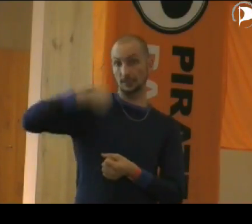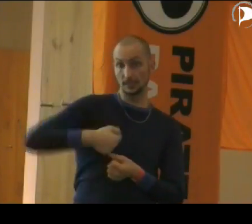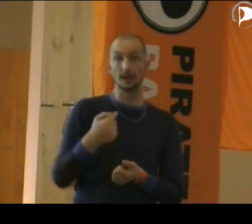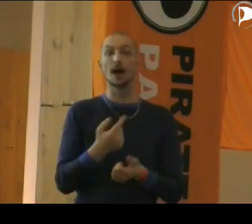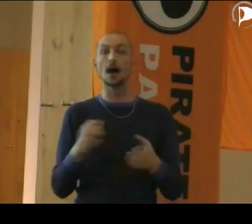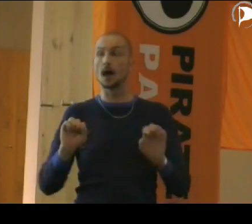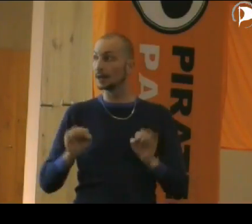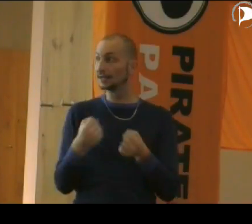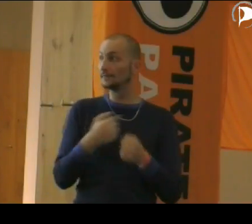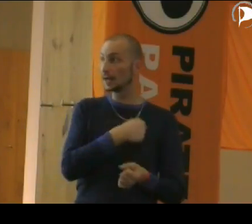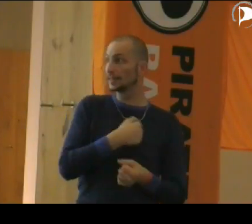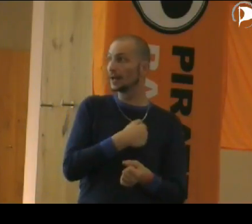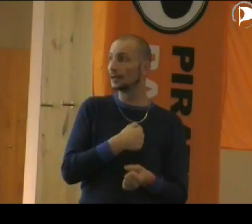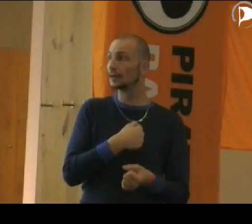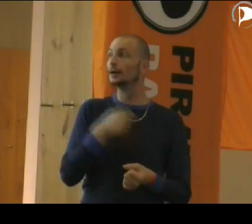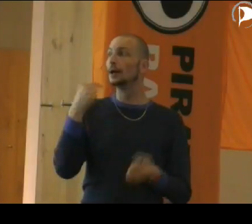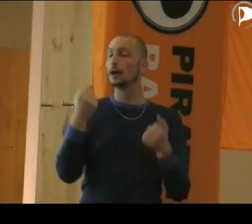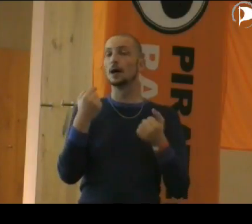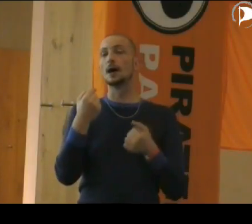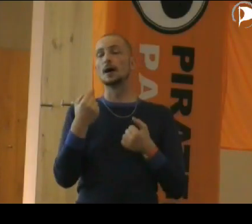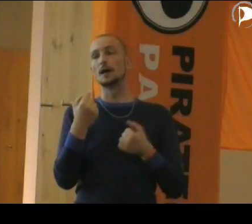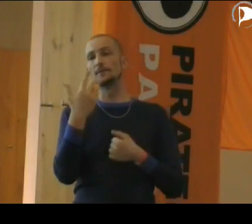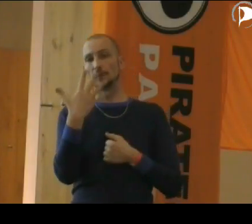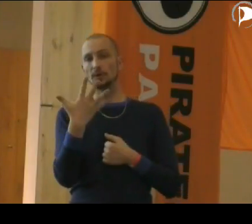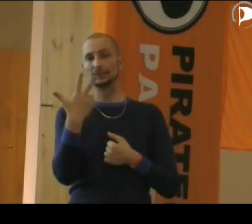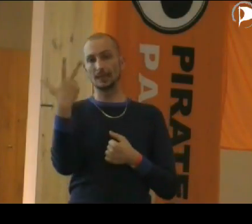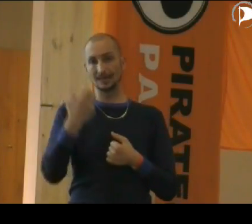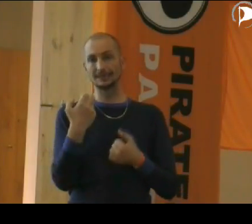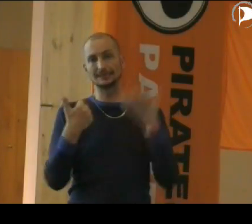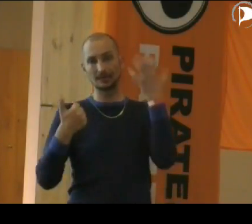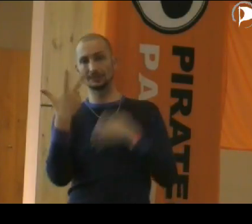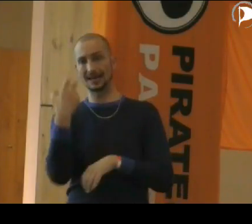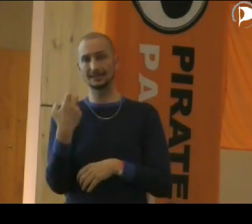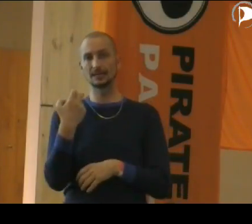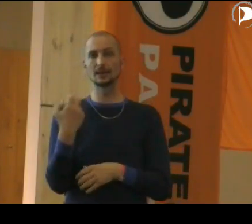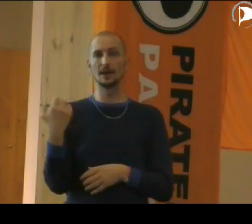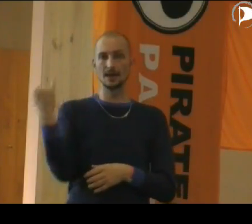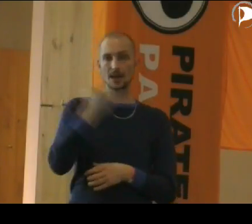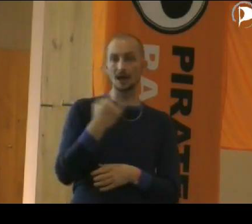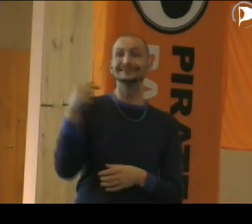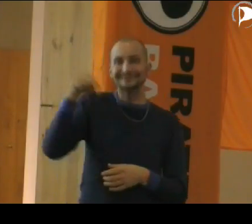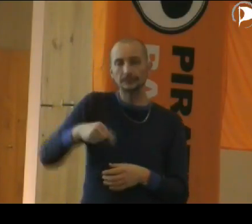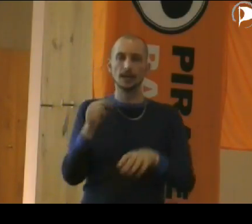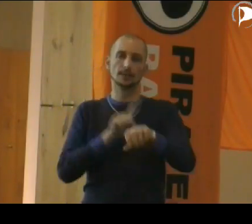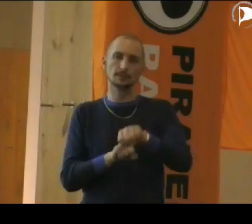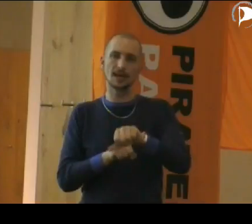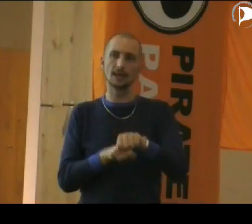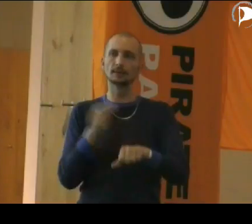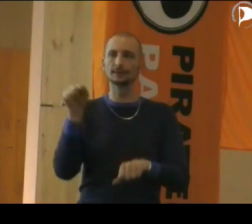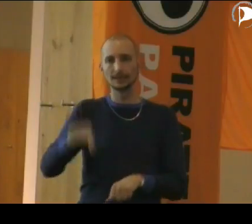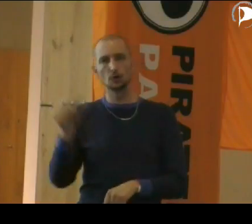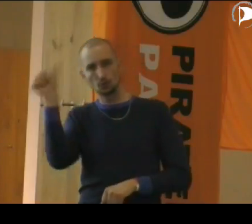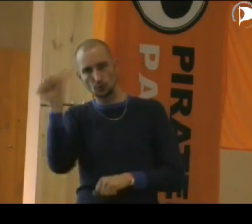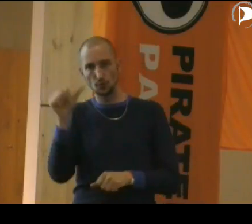den letzten 35 37 schweizer zeit auf kosten des internet